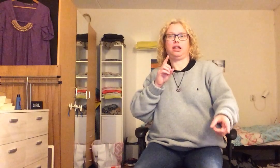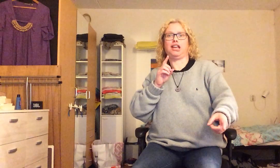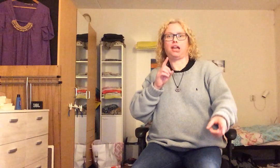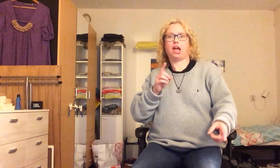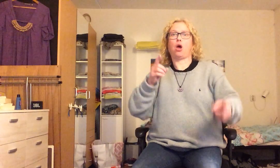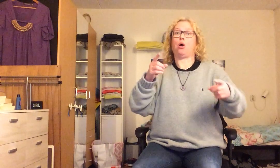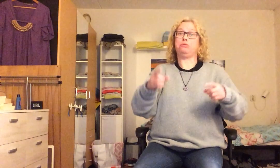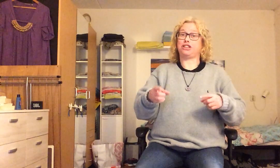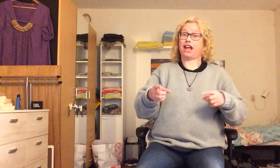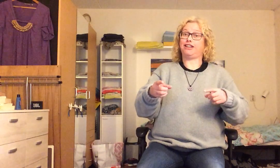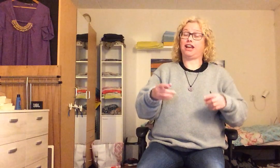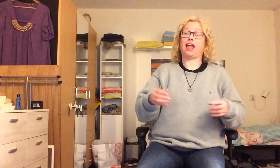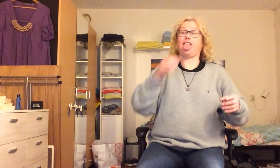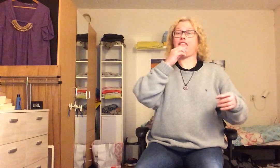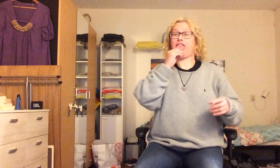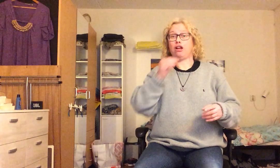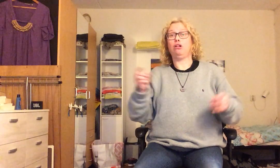ik op straat het volgende.